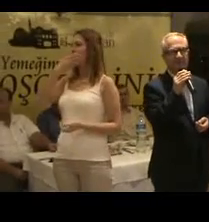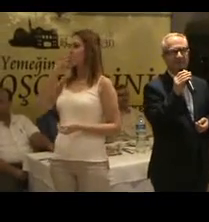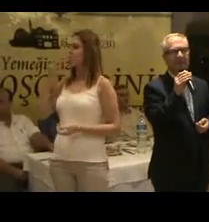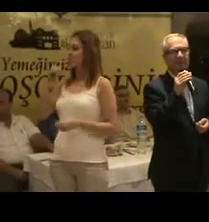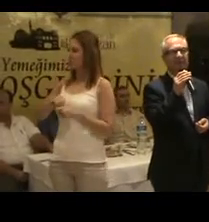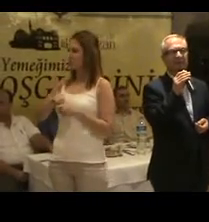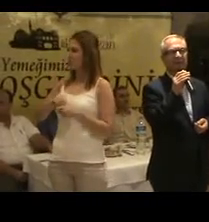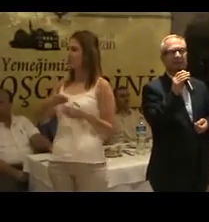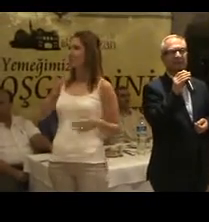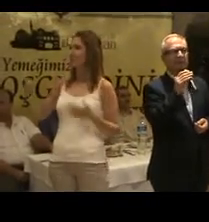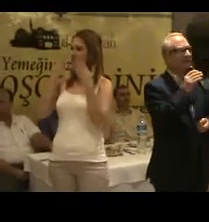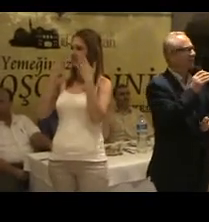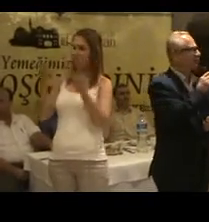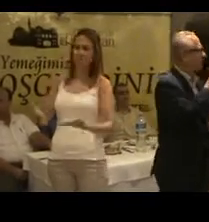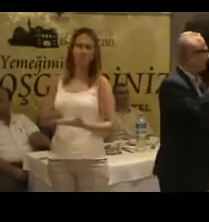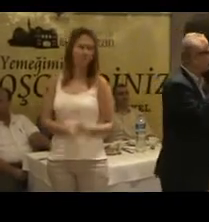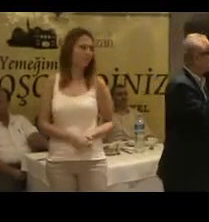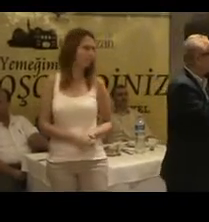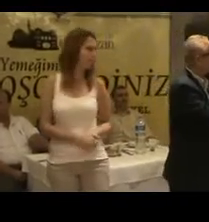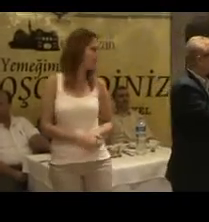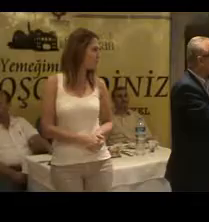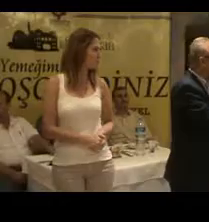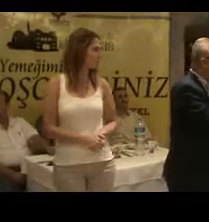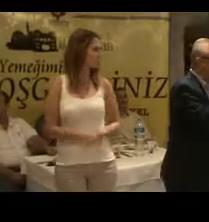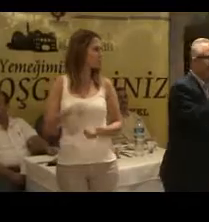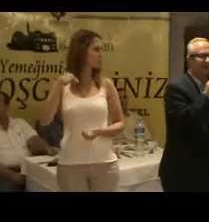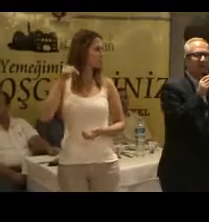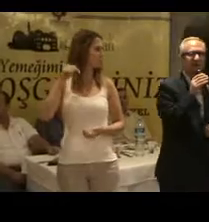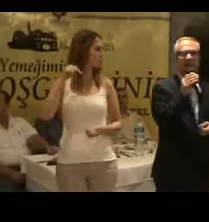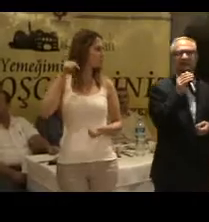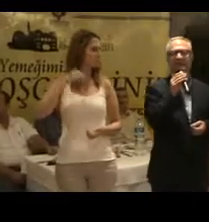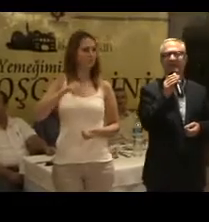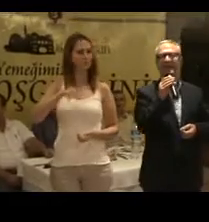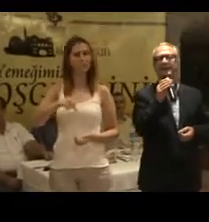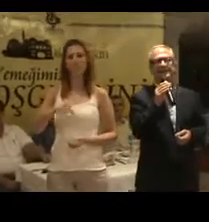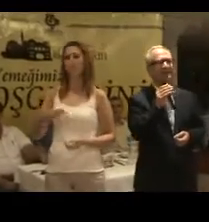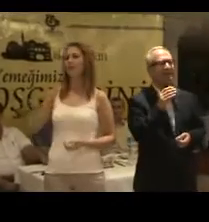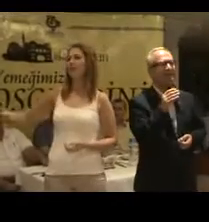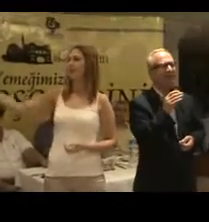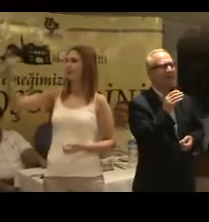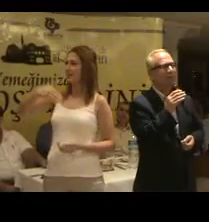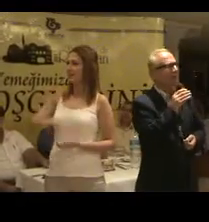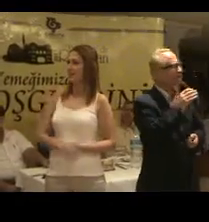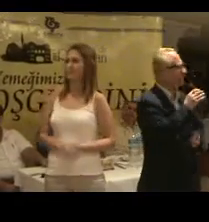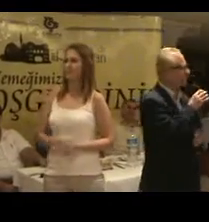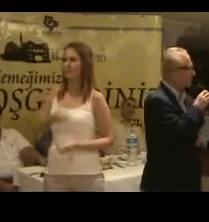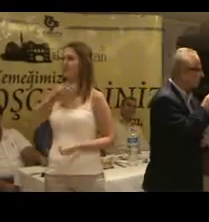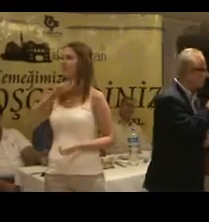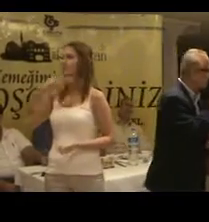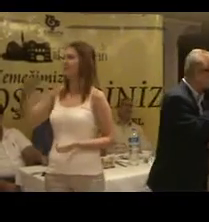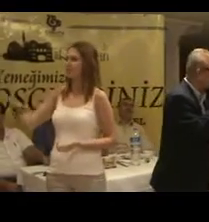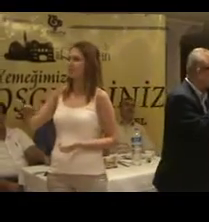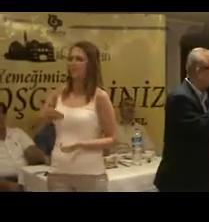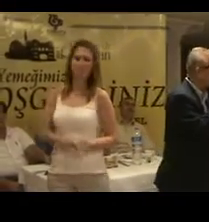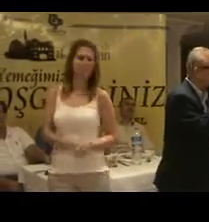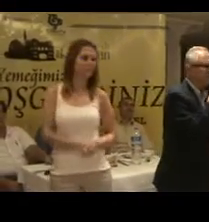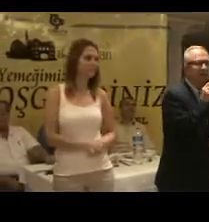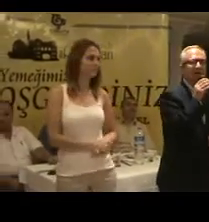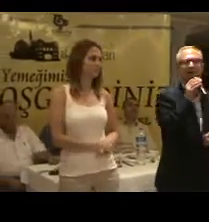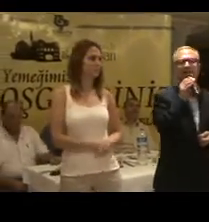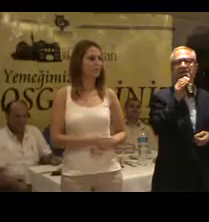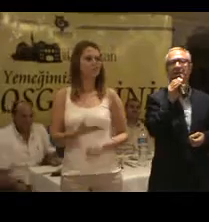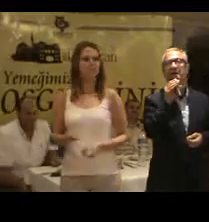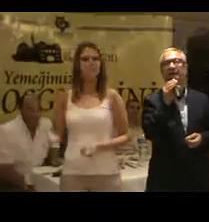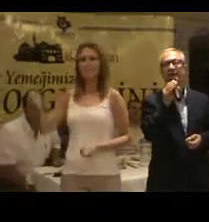yapalım. Burada bundan davetimize icabet edip gelen herkese önce teşekkürlerimi,